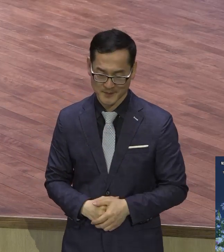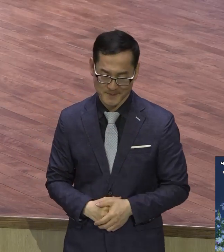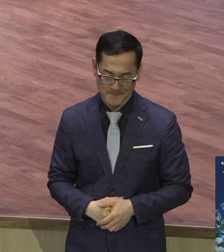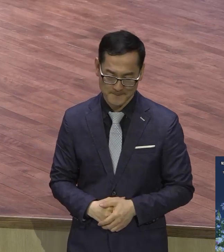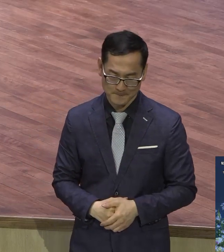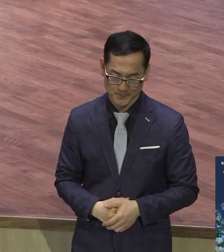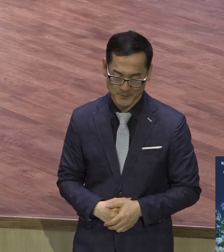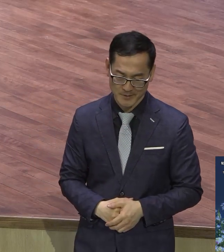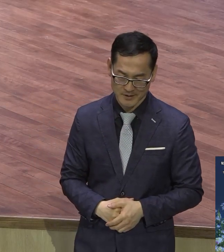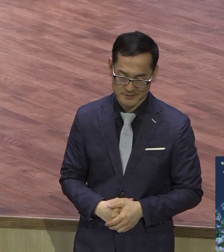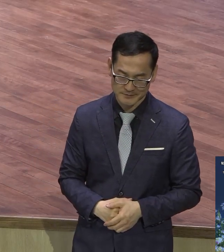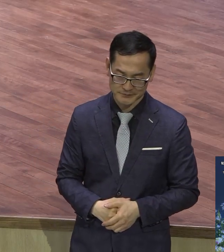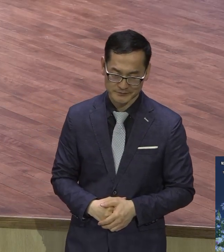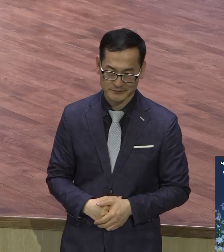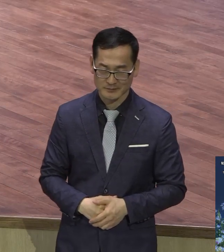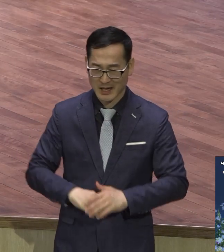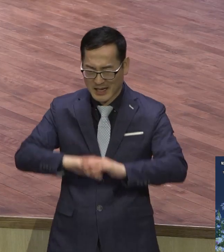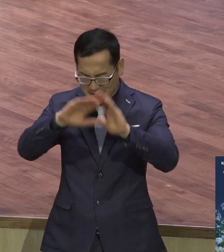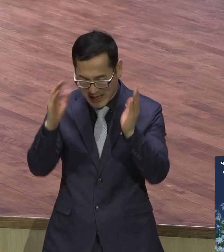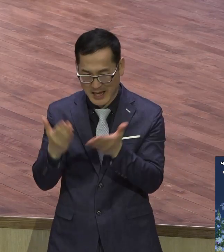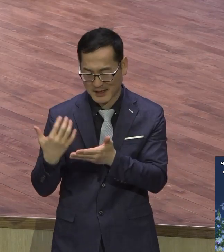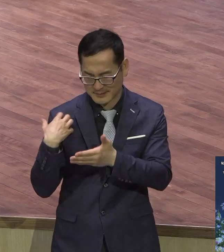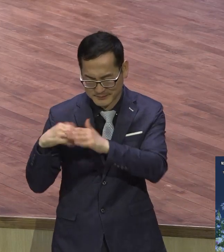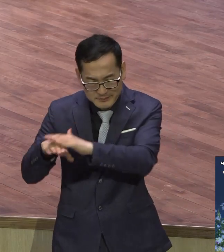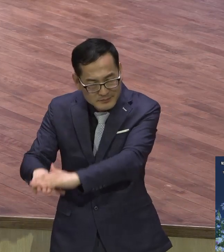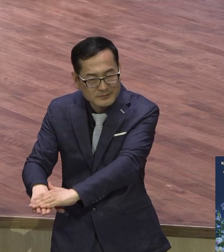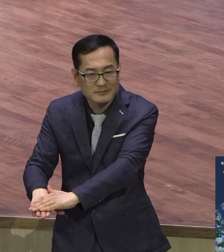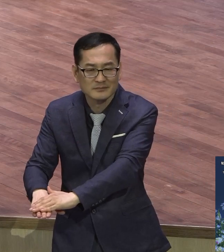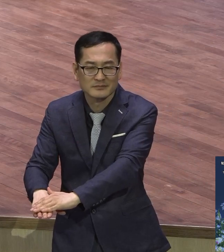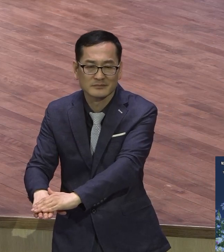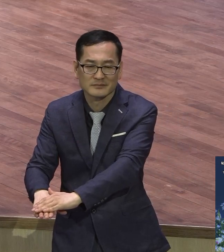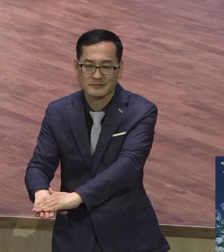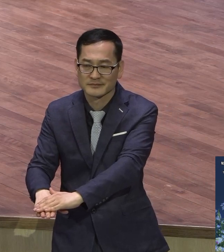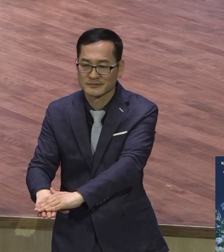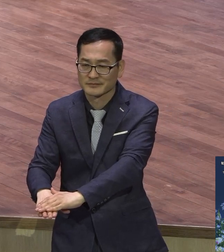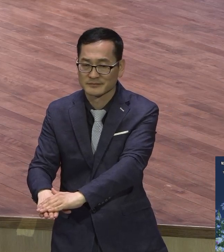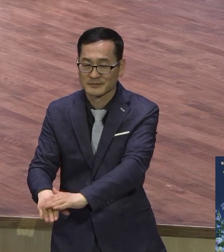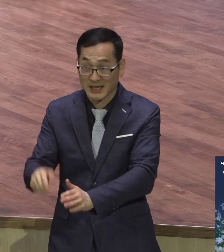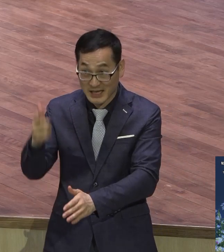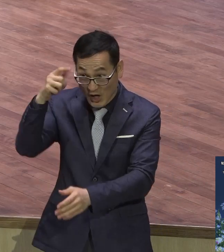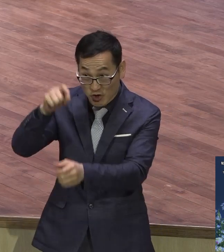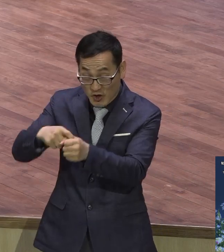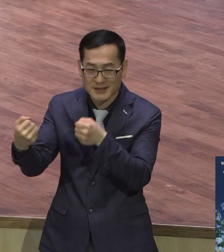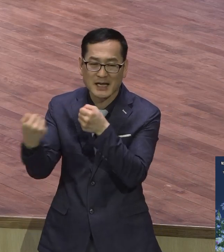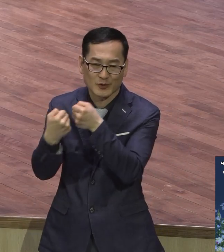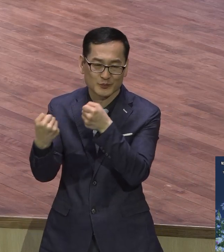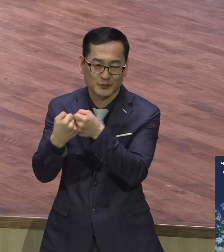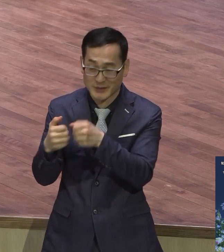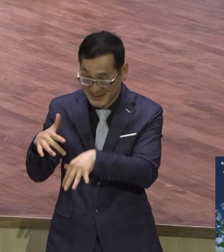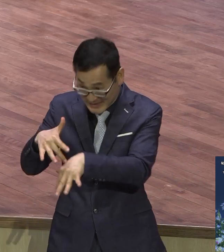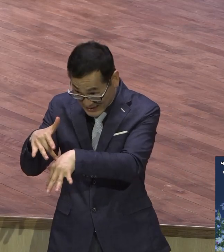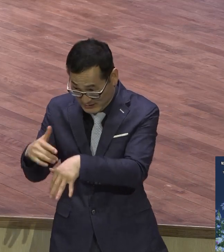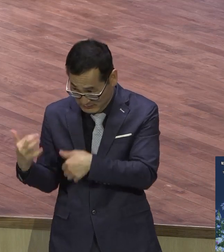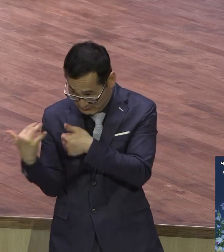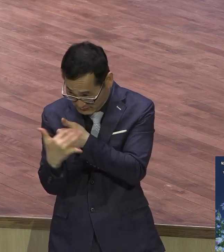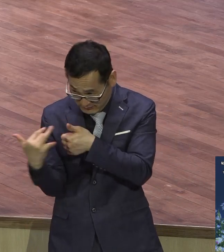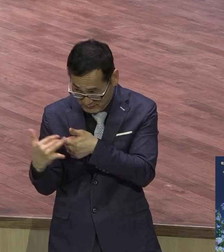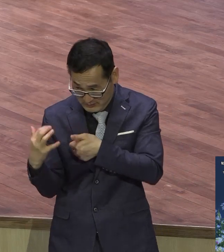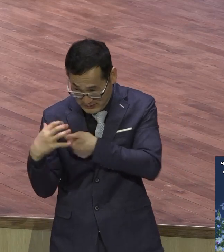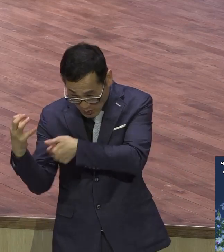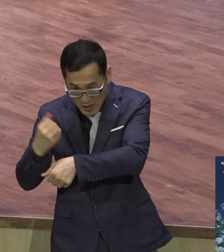이것을 다 내려놔야 돼요. 우리가 은약 잡은 하나의 장애로서 영적 싸움 싸워야 됩니다. 영적 싸움.